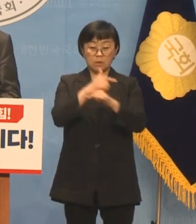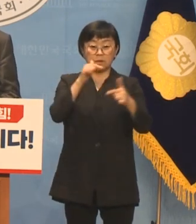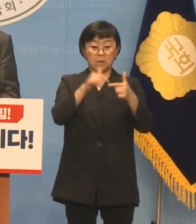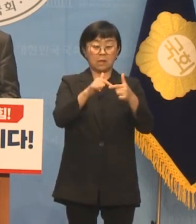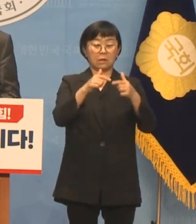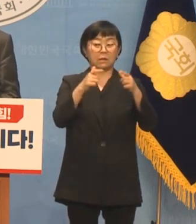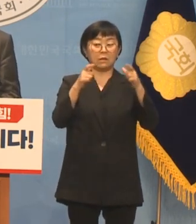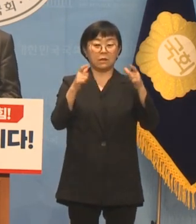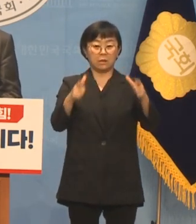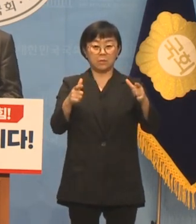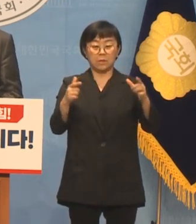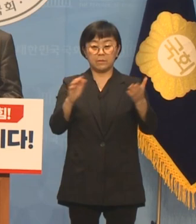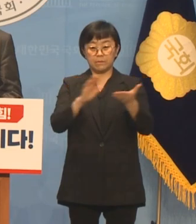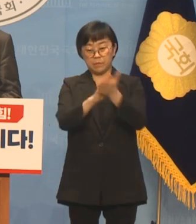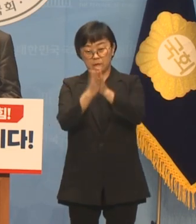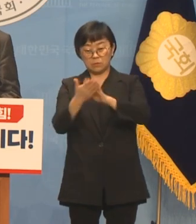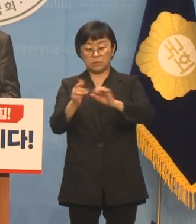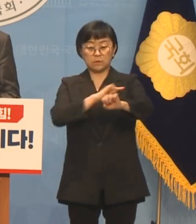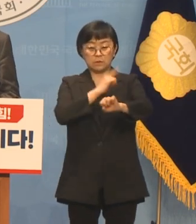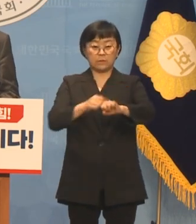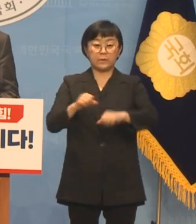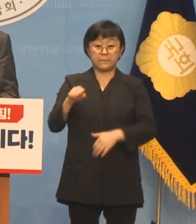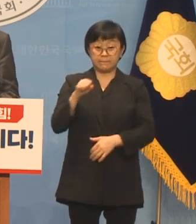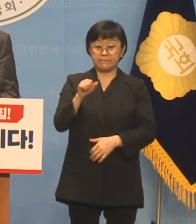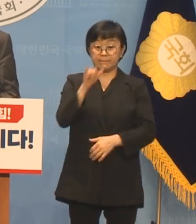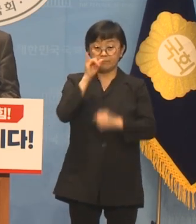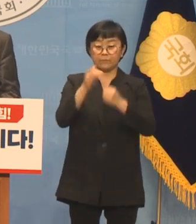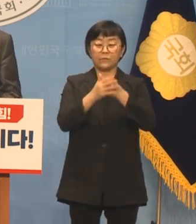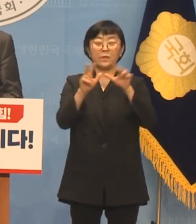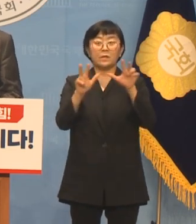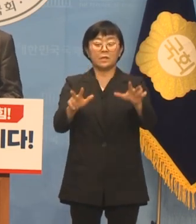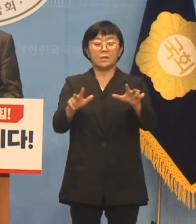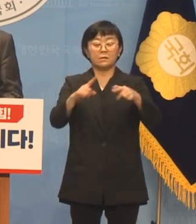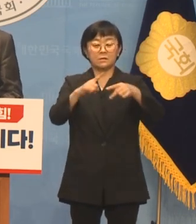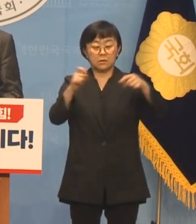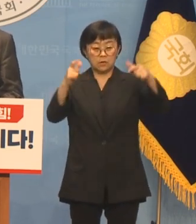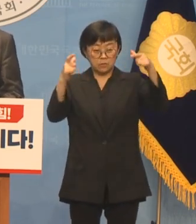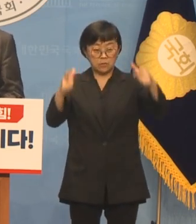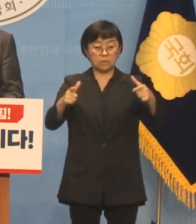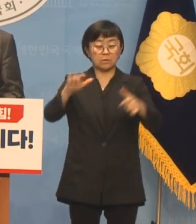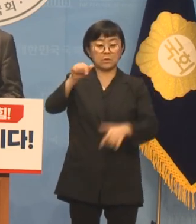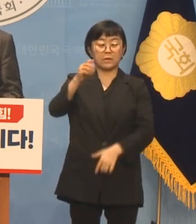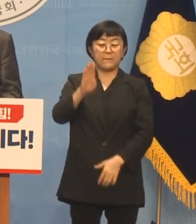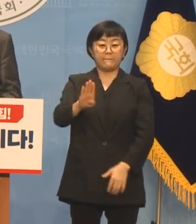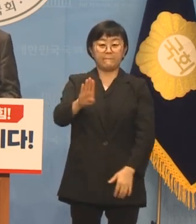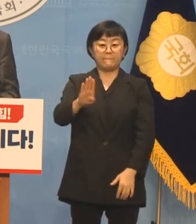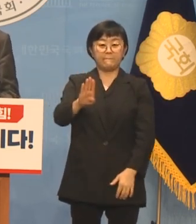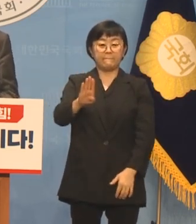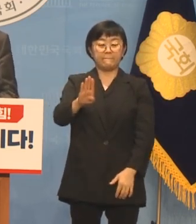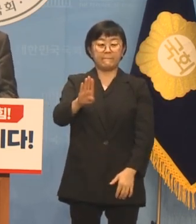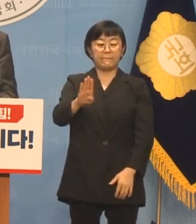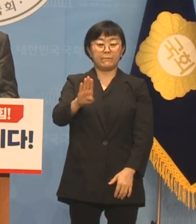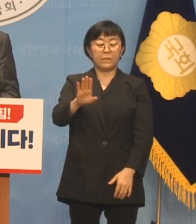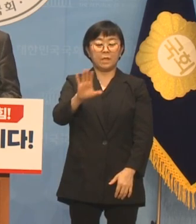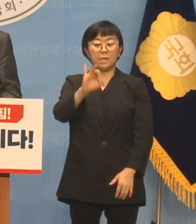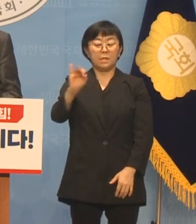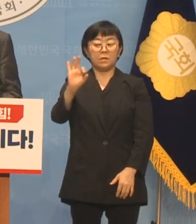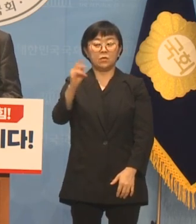강남을 변화시킨 실력과 힘으로 이제 서대문 갑 지역에